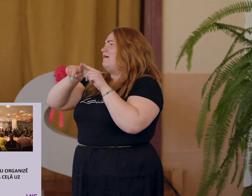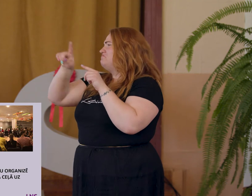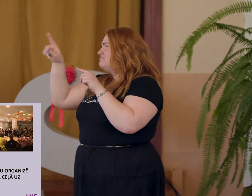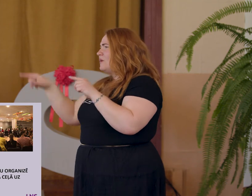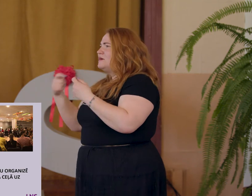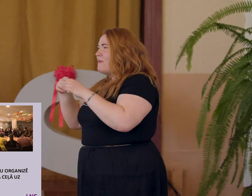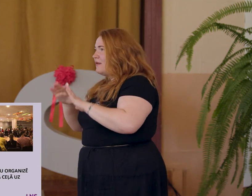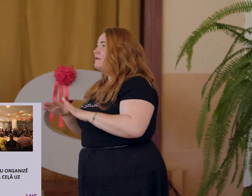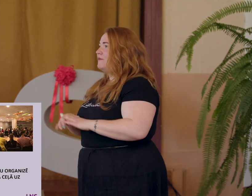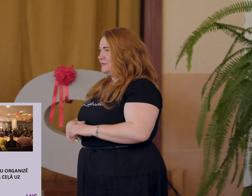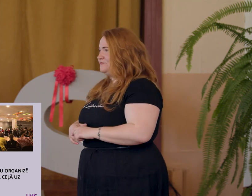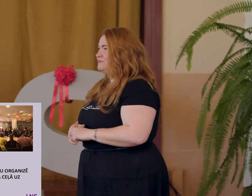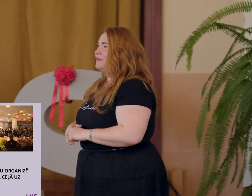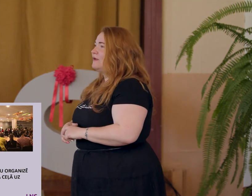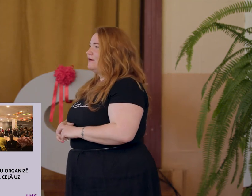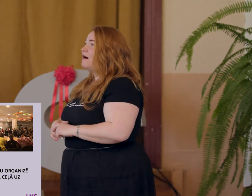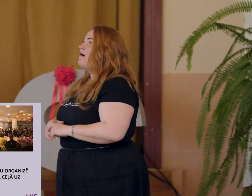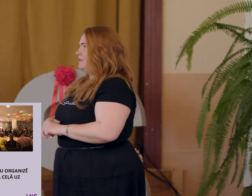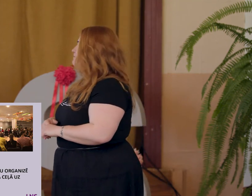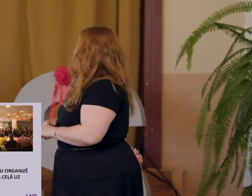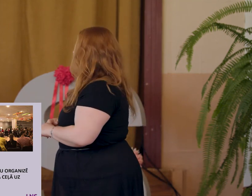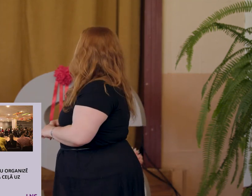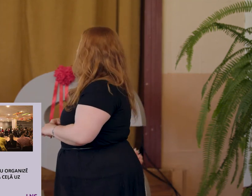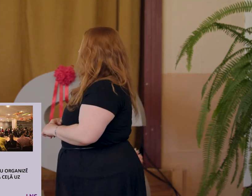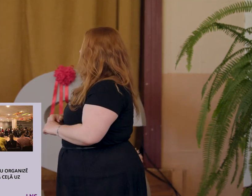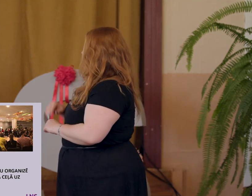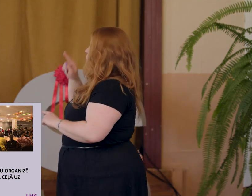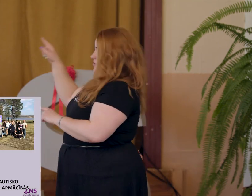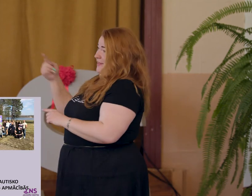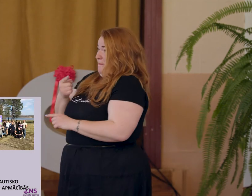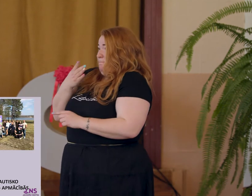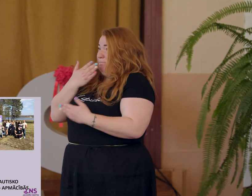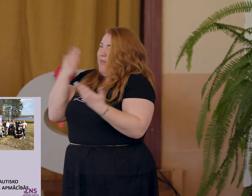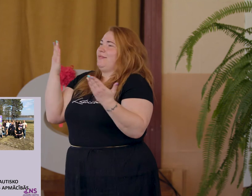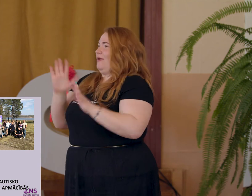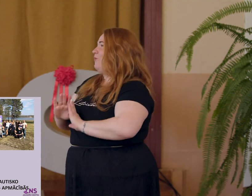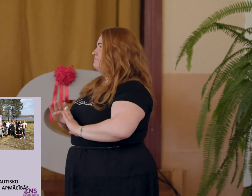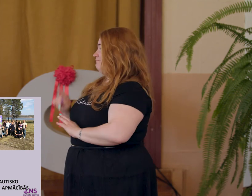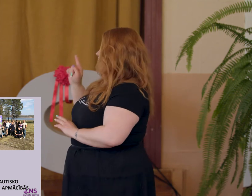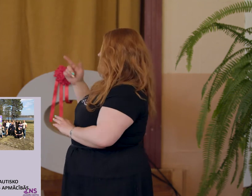psihologu, terapeits, kas uzstājās arī, jā, bija ļoti interesanti. Un